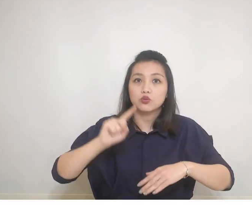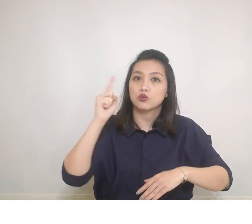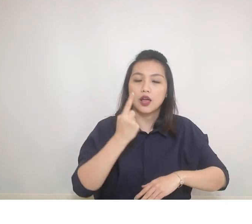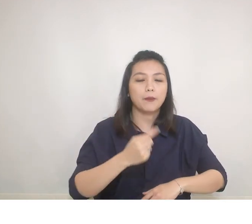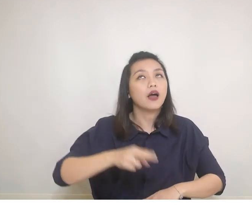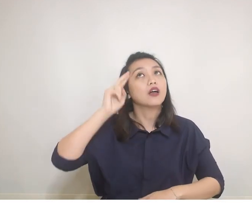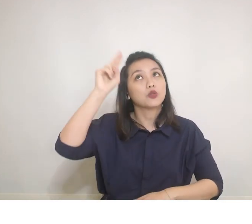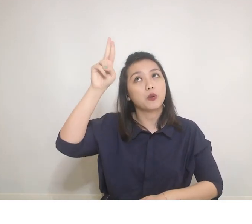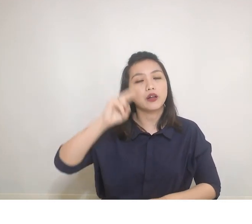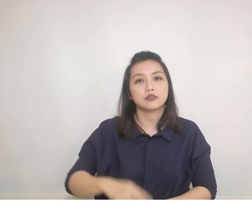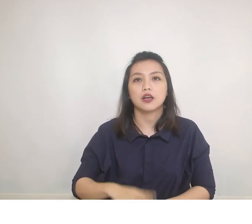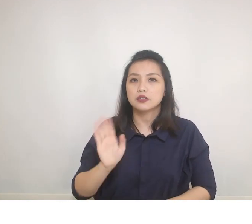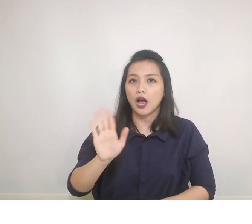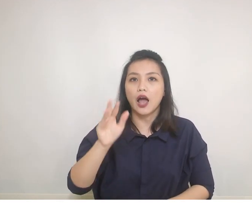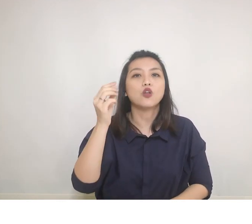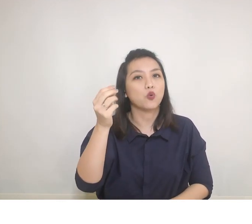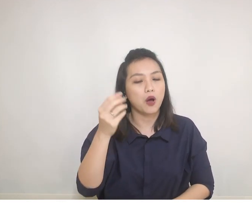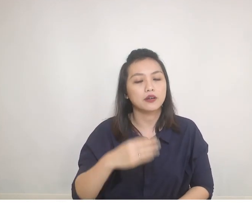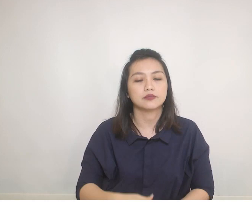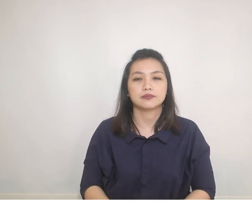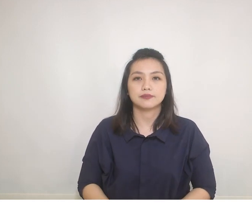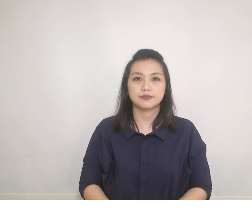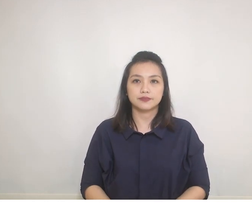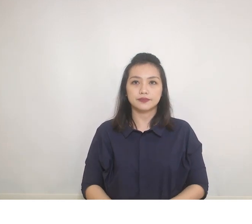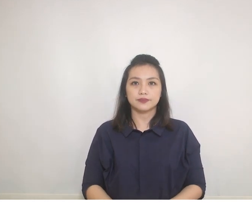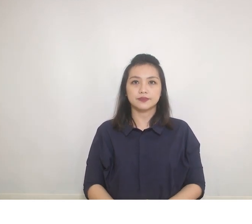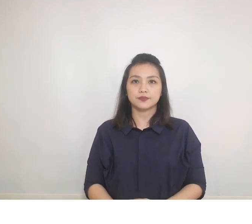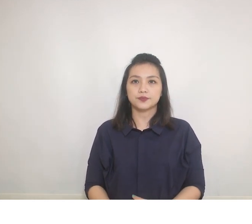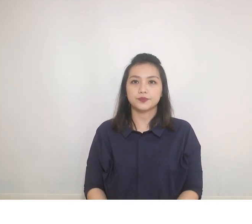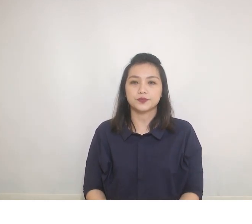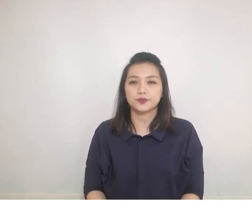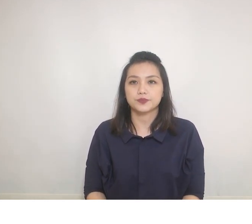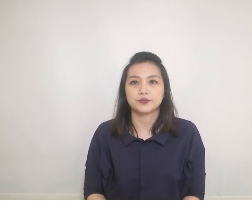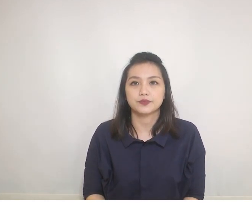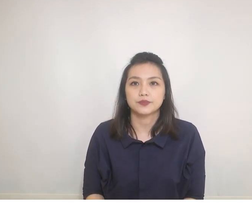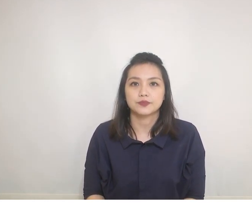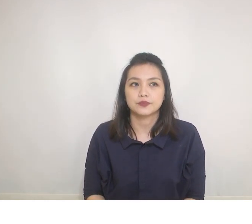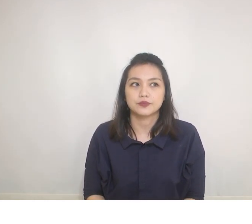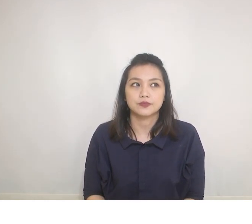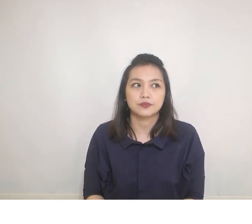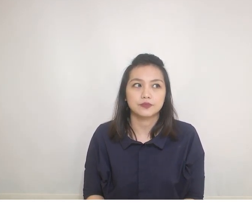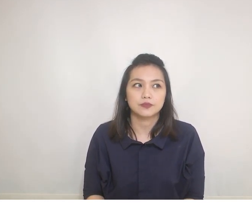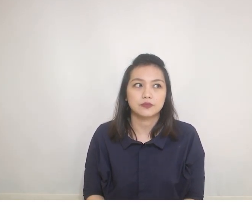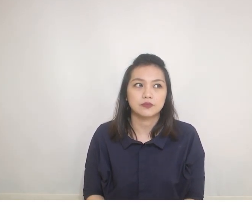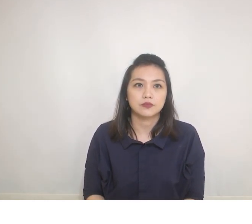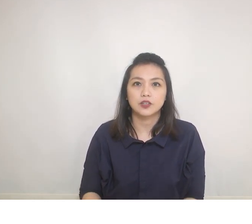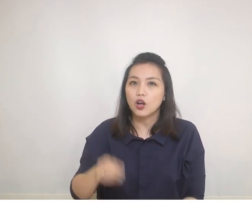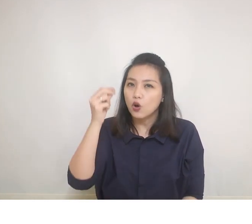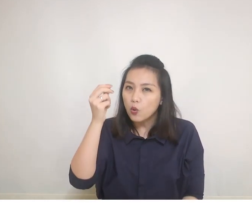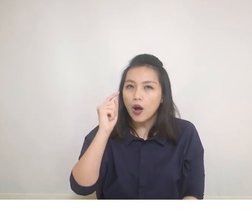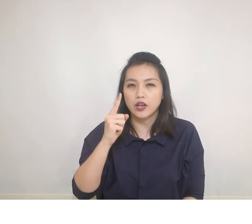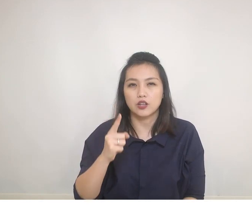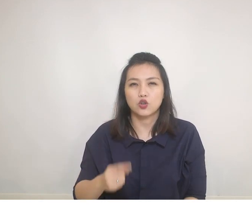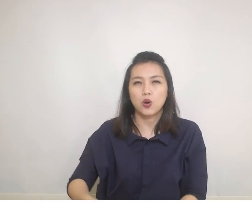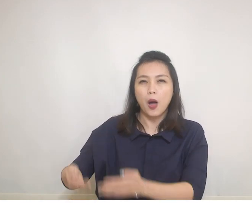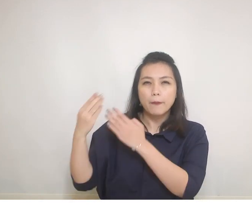kehancuran rumah tangga misalnya. Itu ujung-ujungnya yang happy kalau terjadi itu siapa? Iblis.